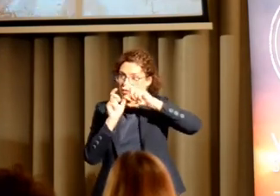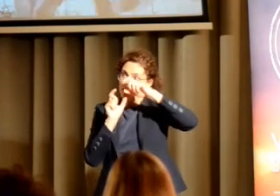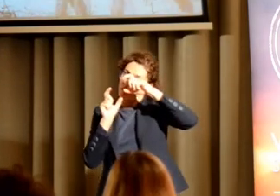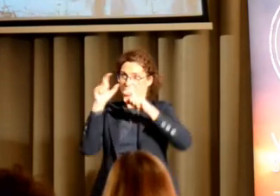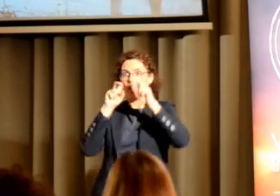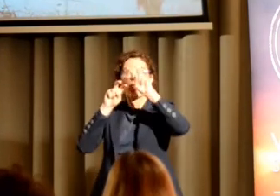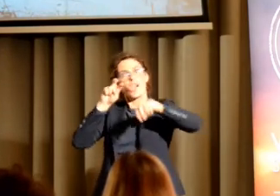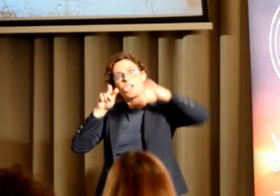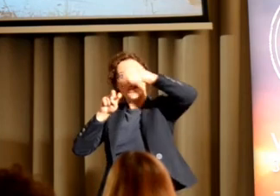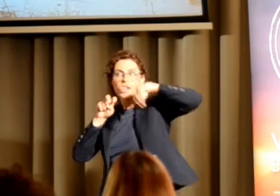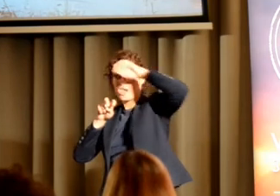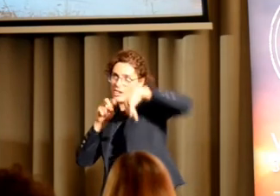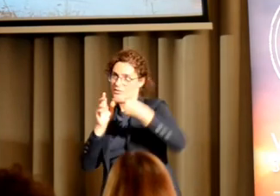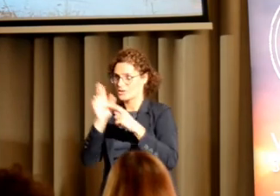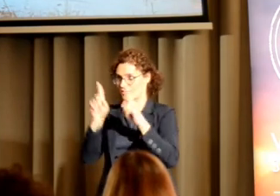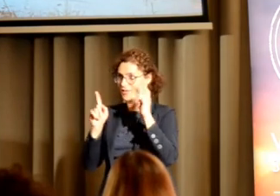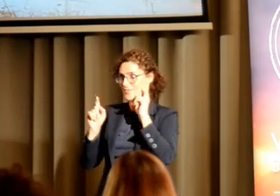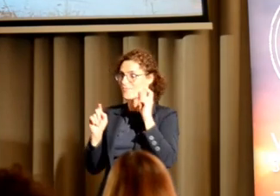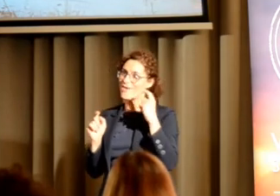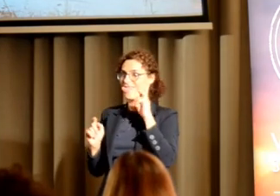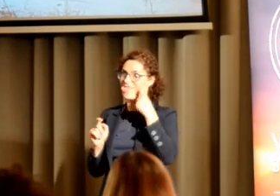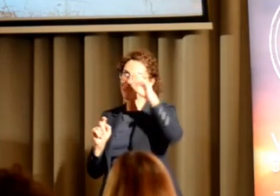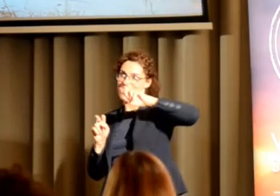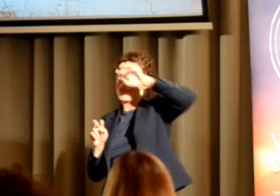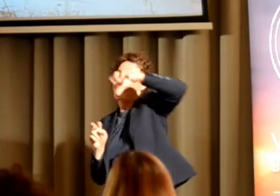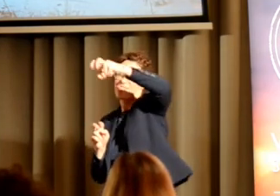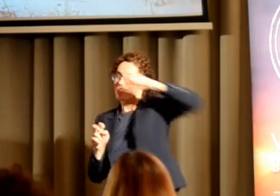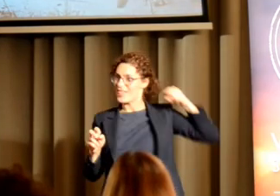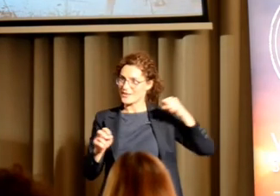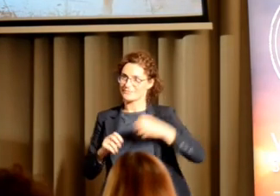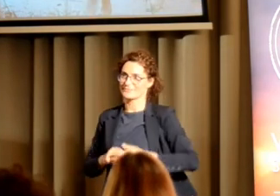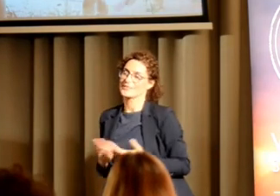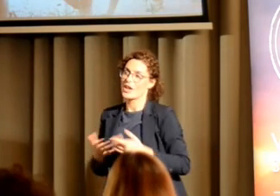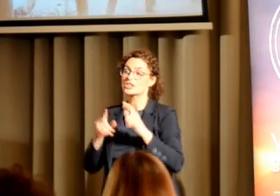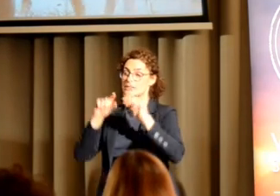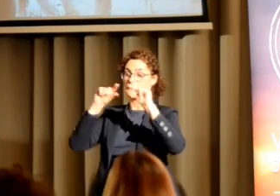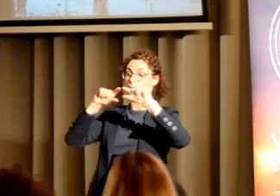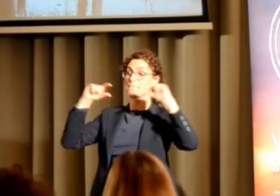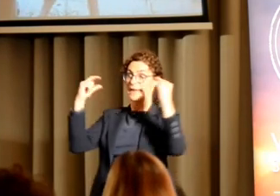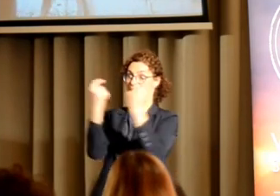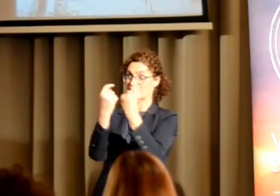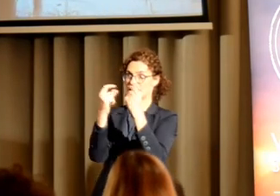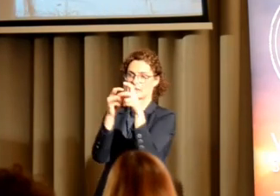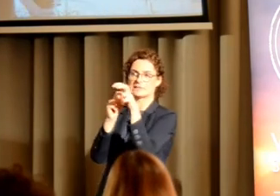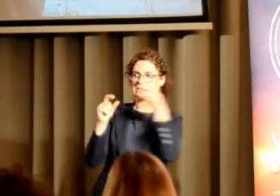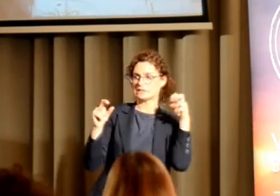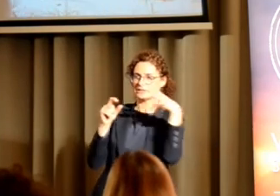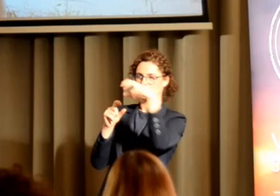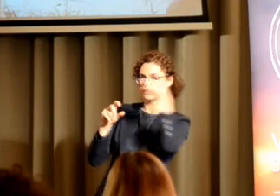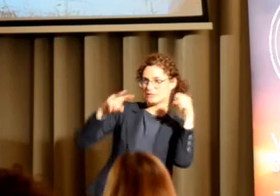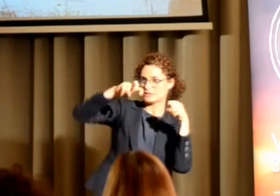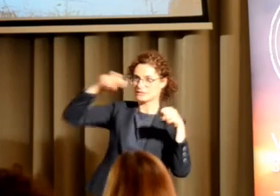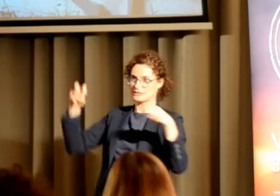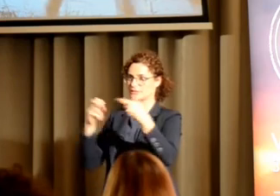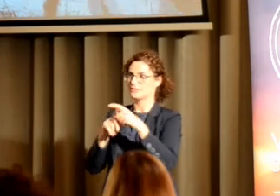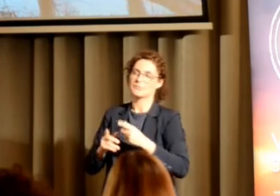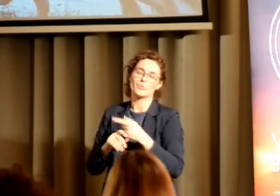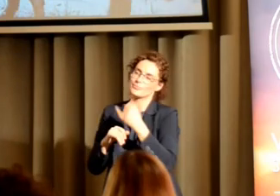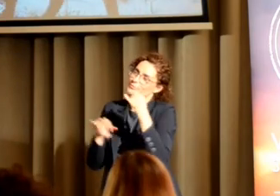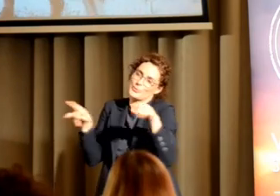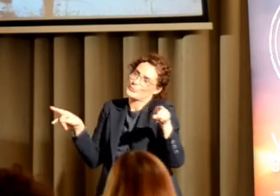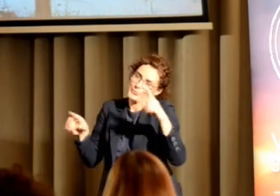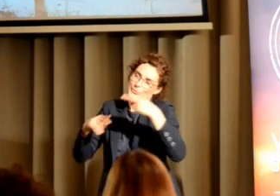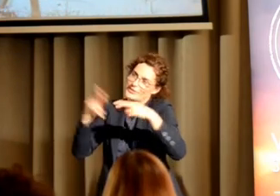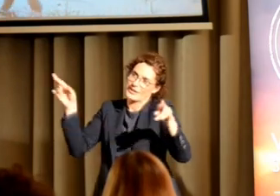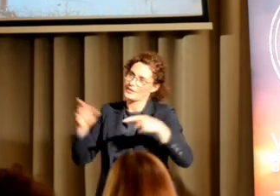przekrzywiają się, bo szczeniaki się zaczynają nimi bawić, wyciągają paski, którymi są przyczepione te fotopułapki do drzew. No różne rzeczy się